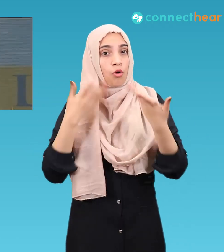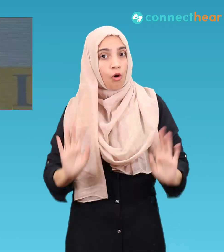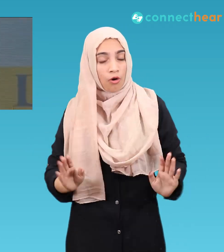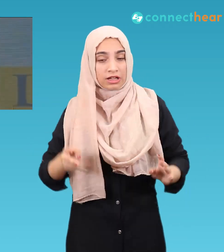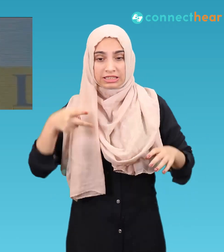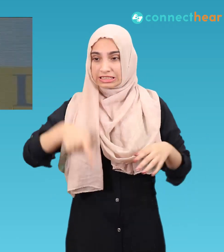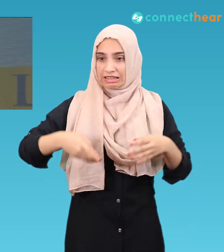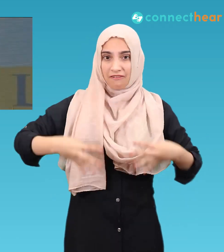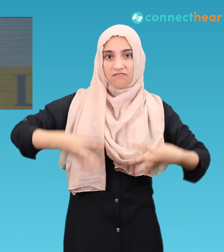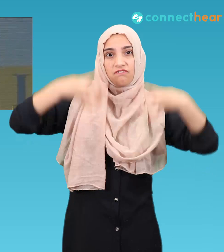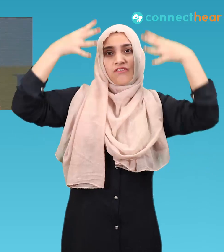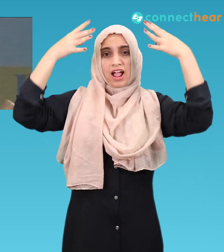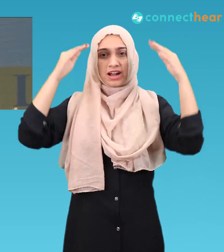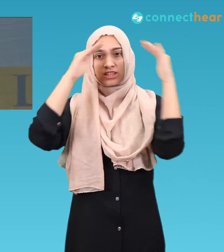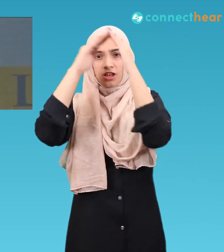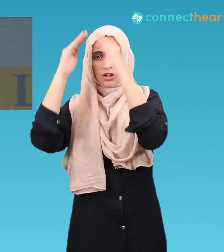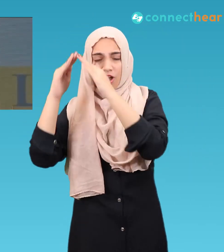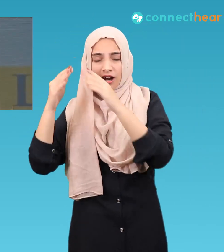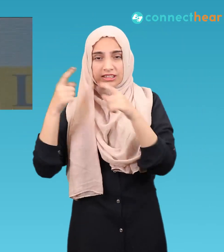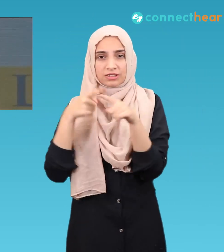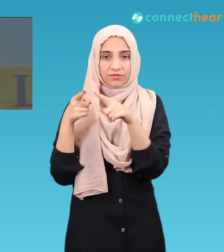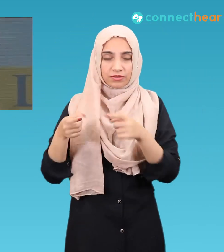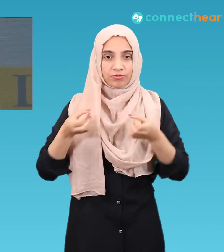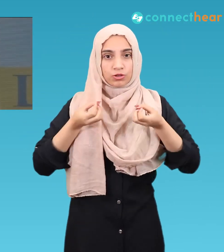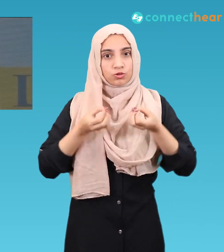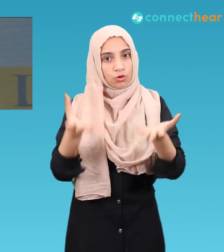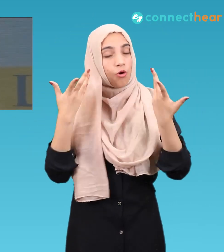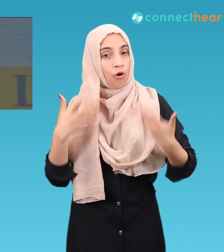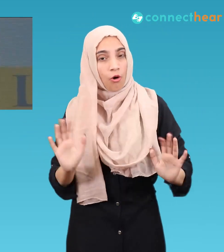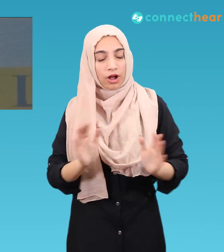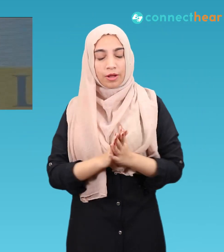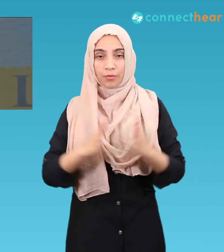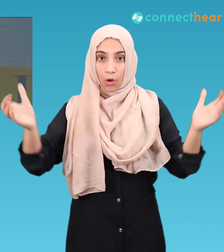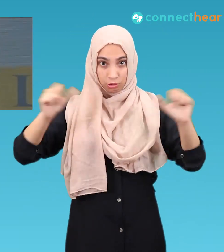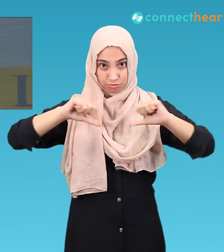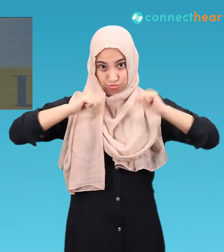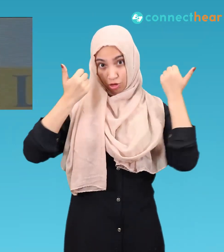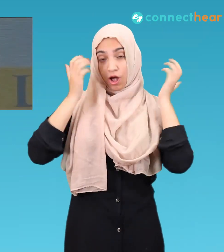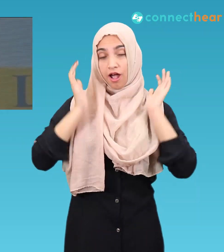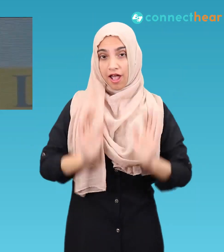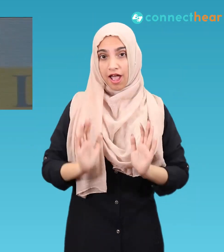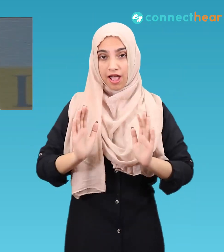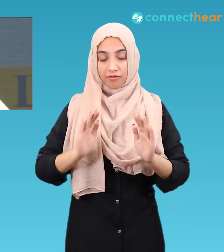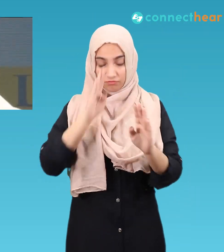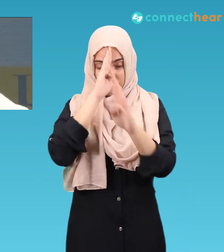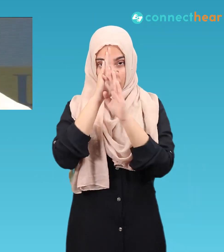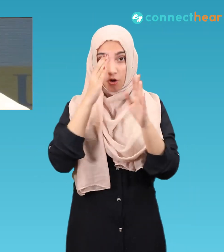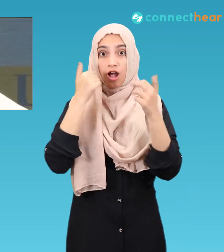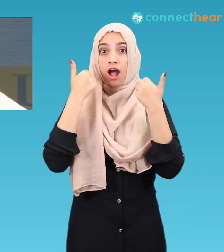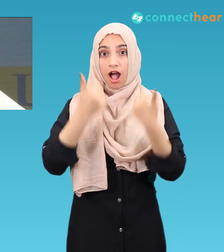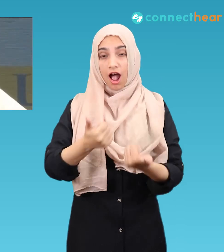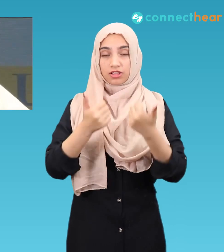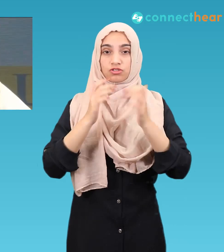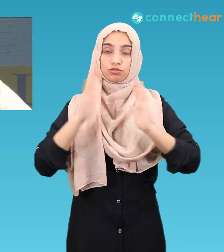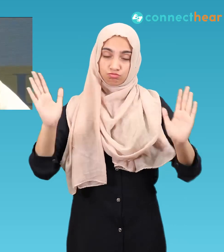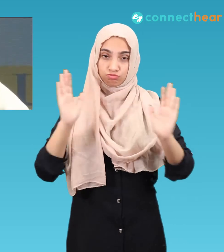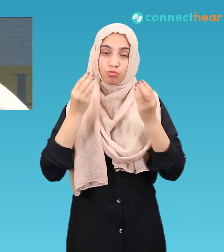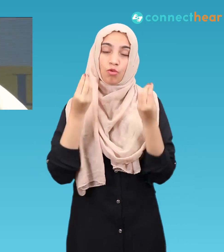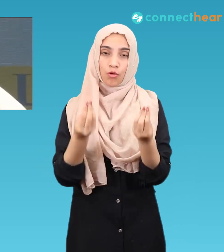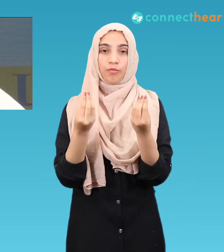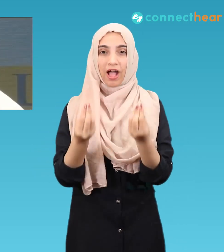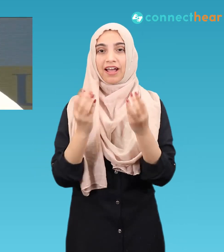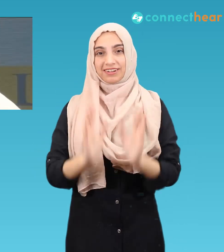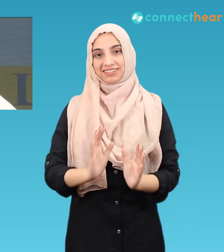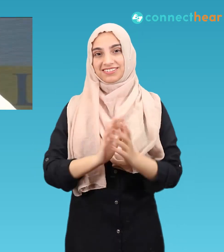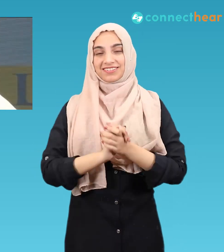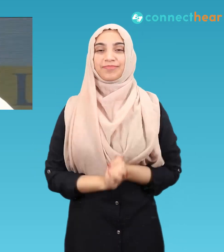हैं। ये बहुत बड़ी अचीवमेंट है, बहुत बड़ी अचीवमेंट है, इसलिए